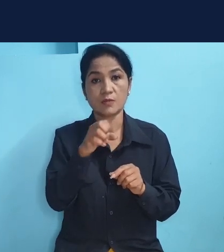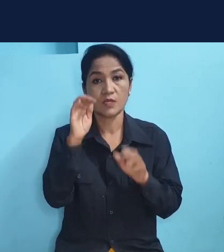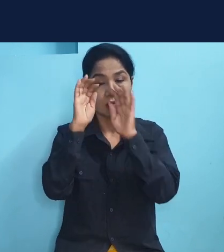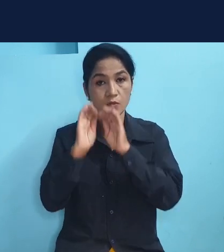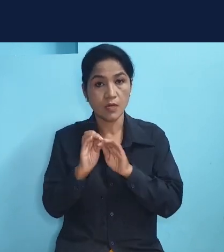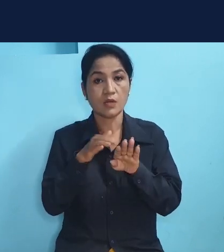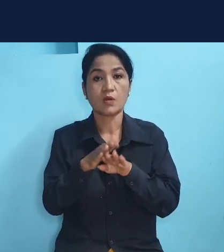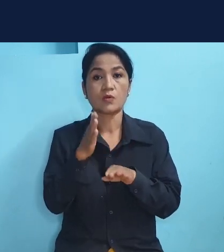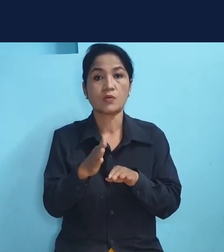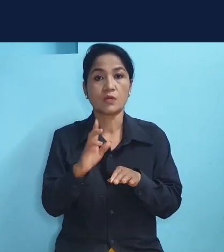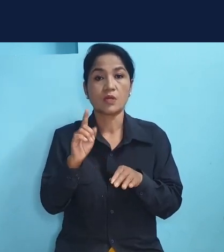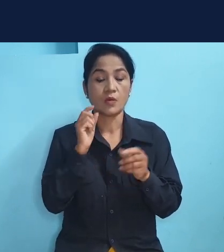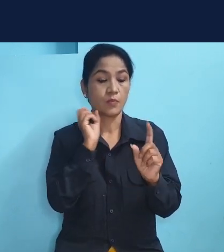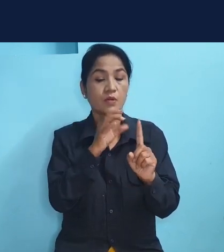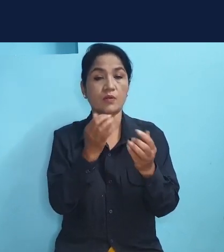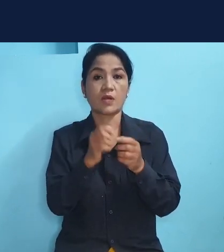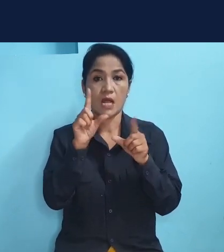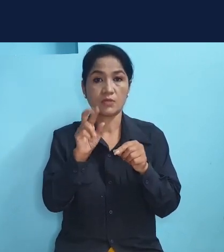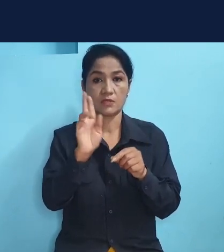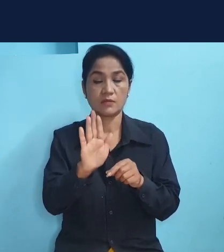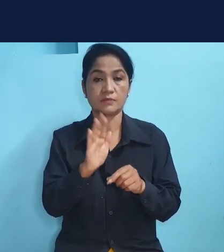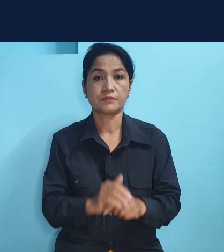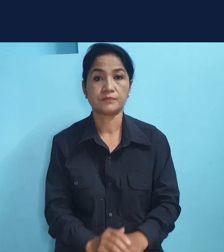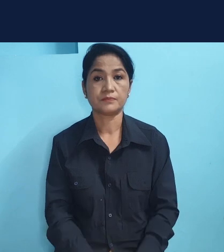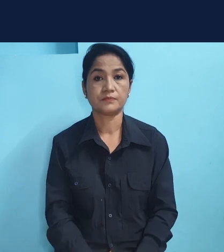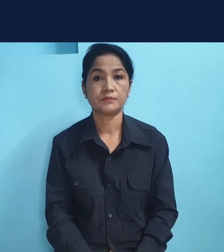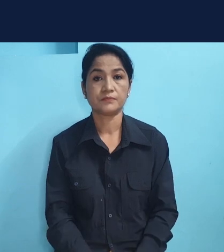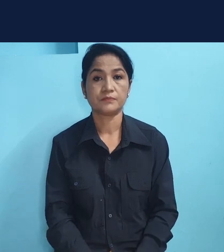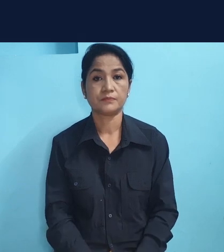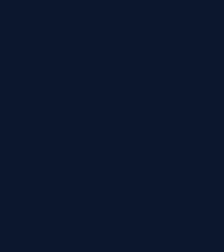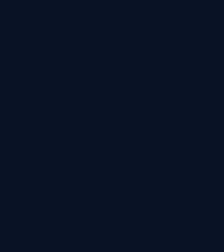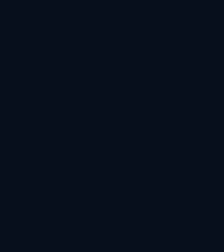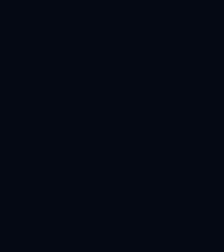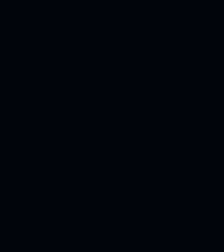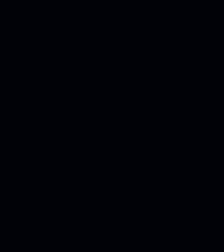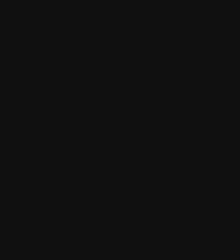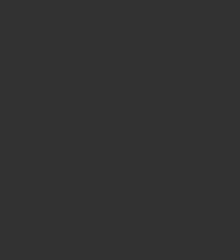हो। यसका लागि सबै सरकारवालाले पैरवी गर्नु जरुरी छ।